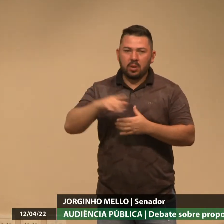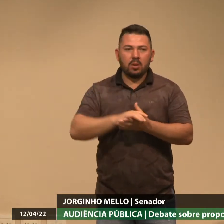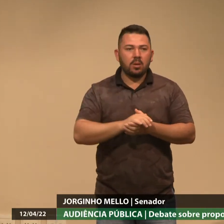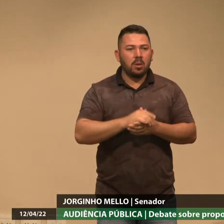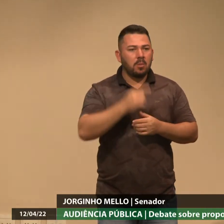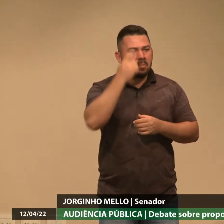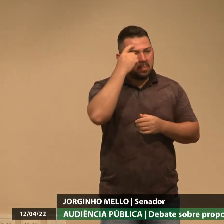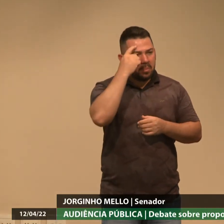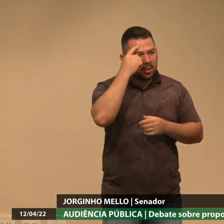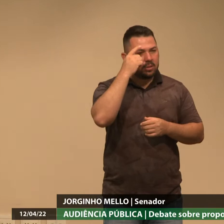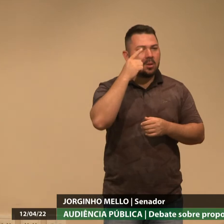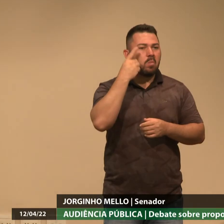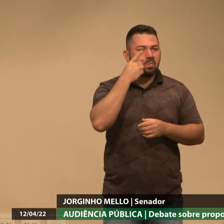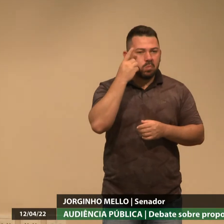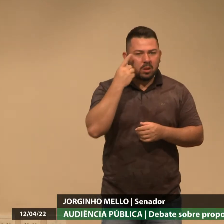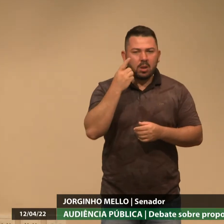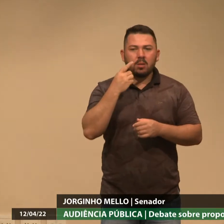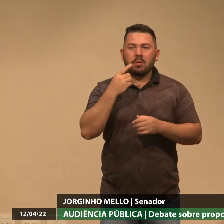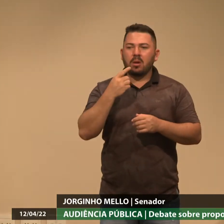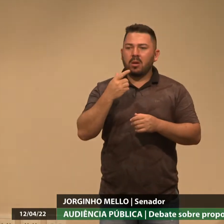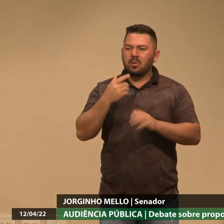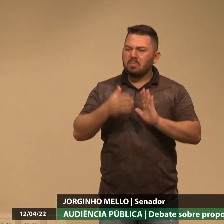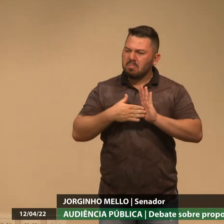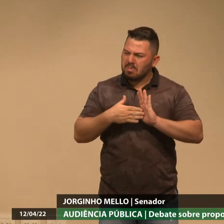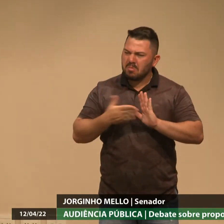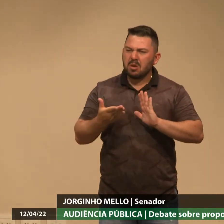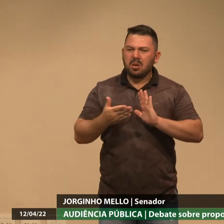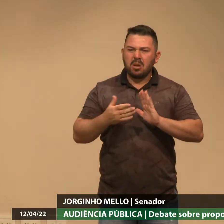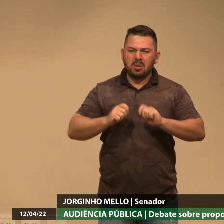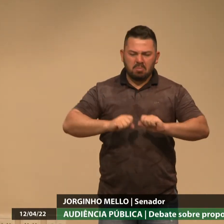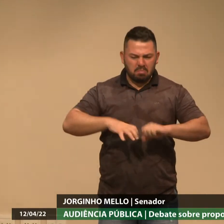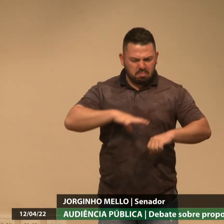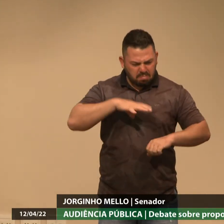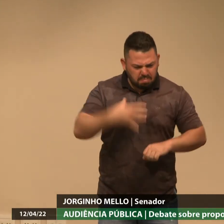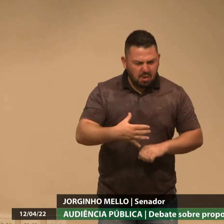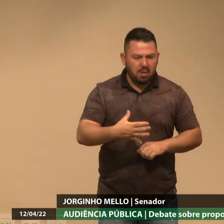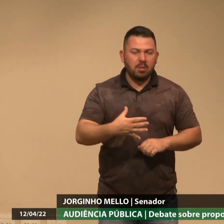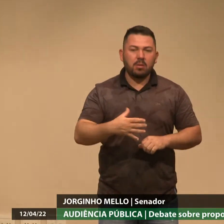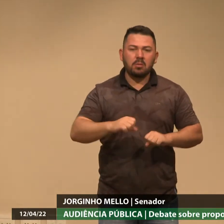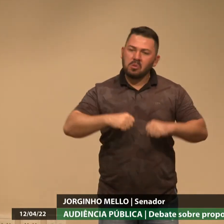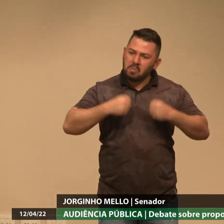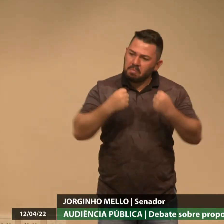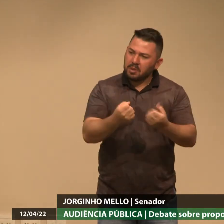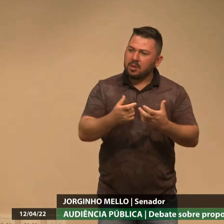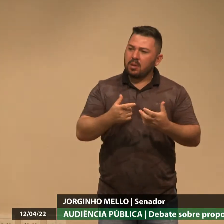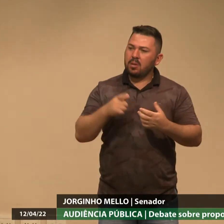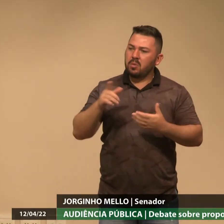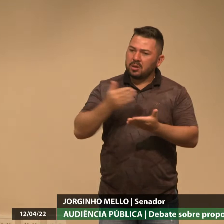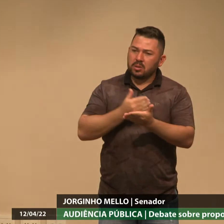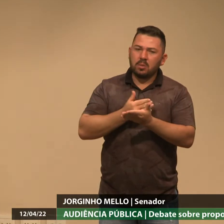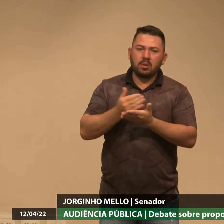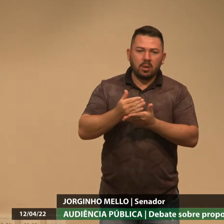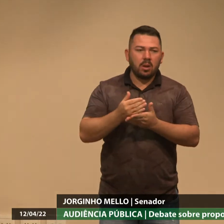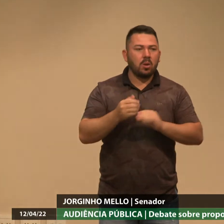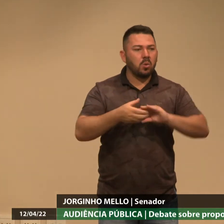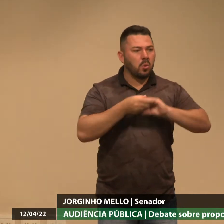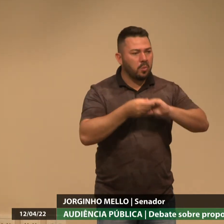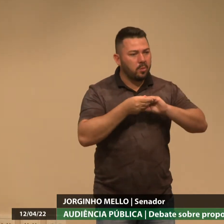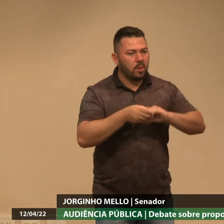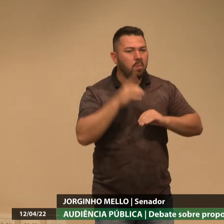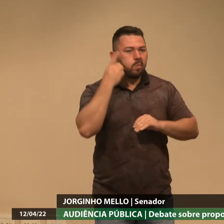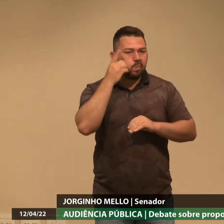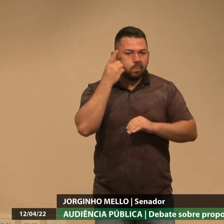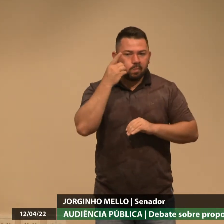Deputado preparado que é competente que é e por essa iniciativa Olá quero saudar também o